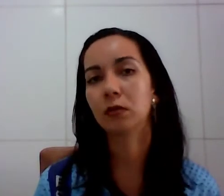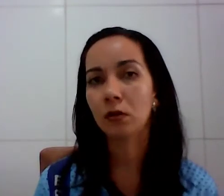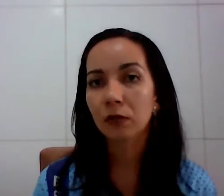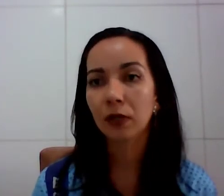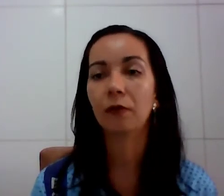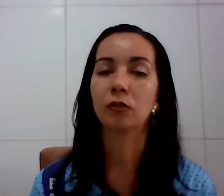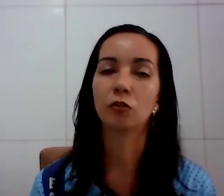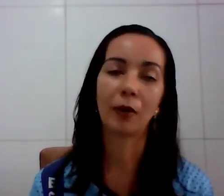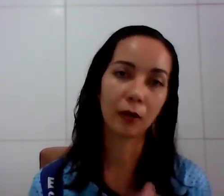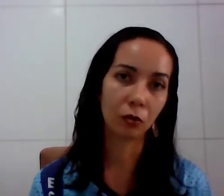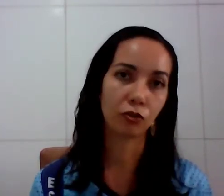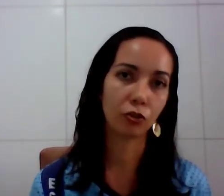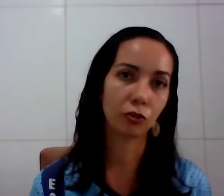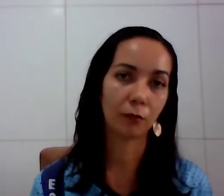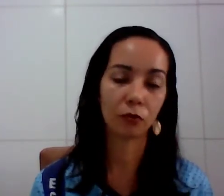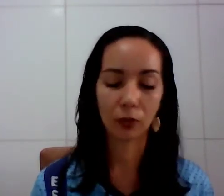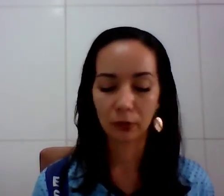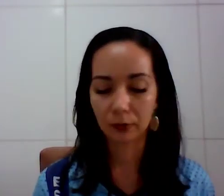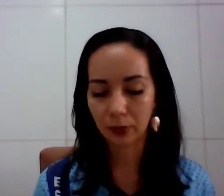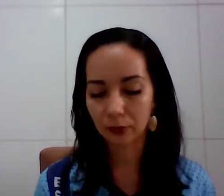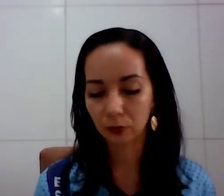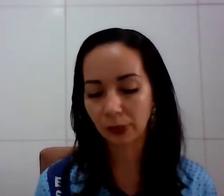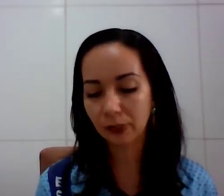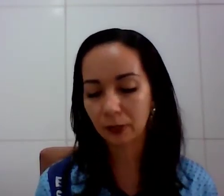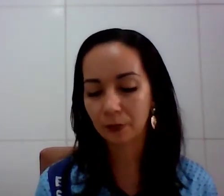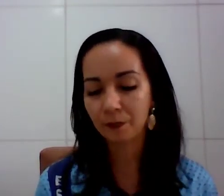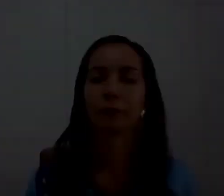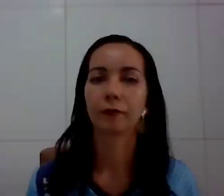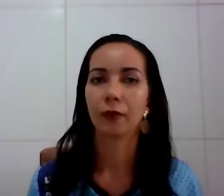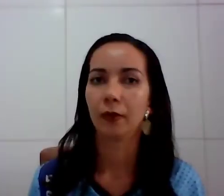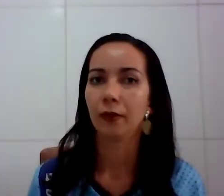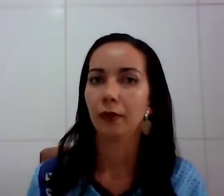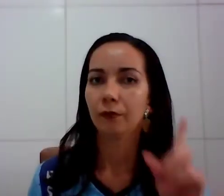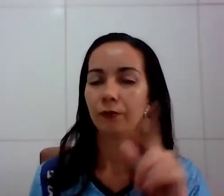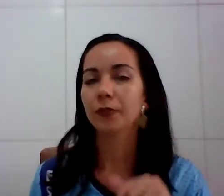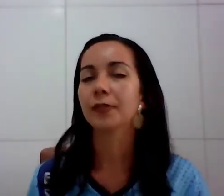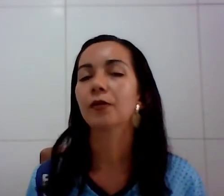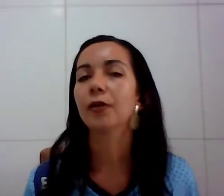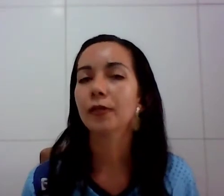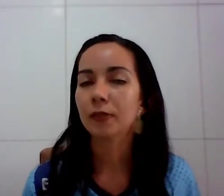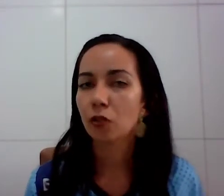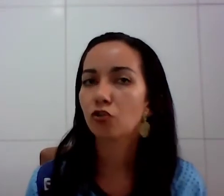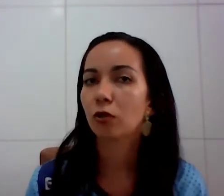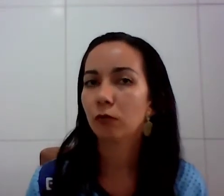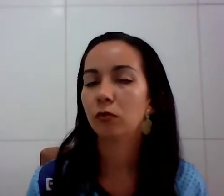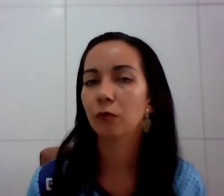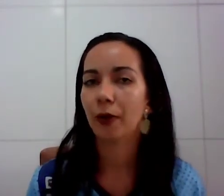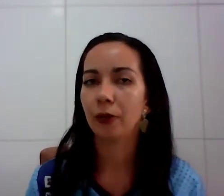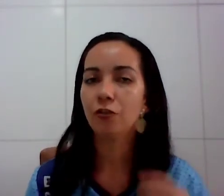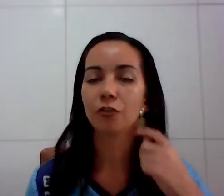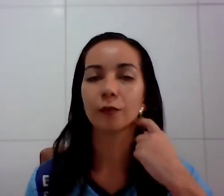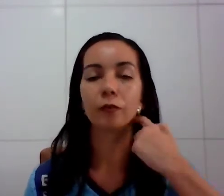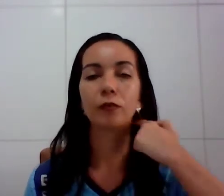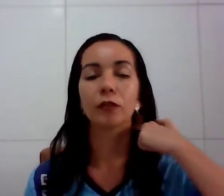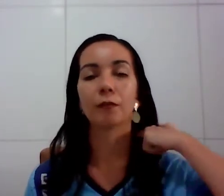trouxe consequências para nós que estamos nessa atualidade. Você conhece a história do seu país? O seu